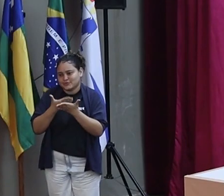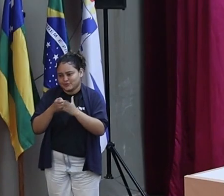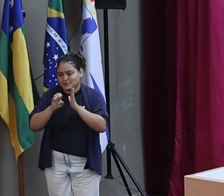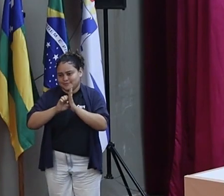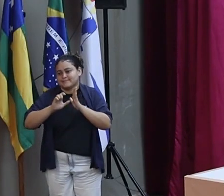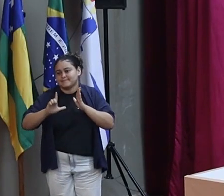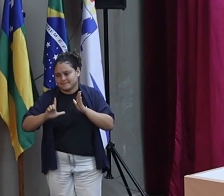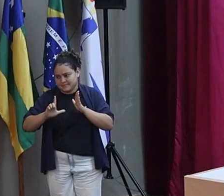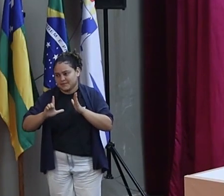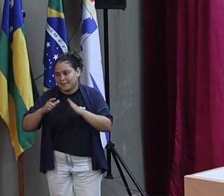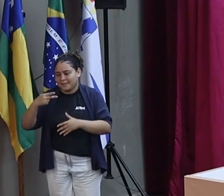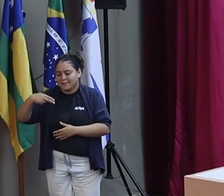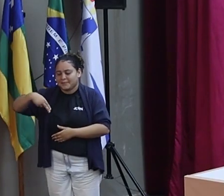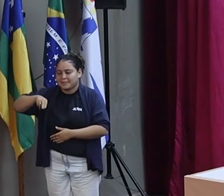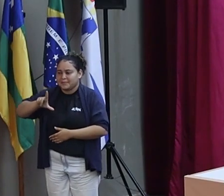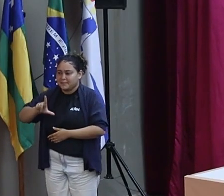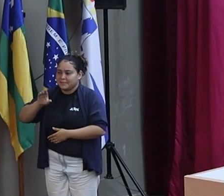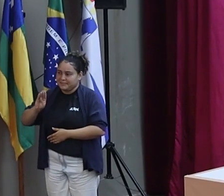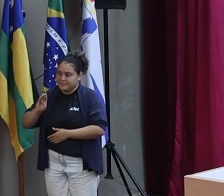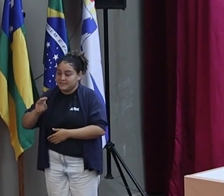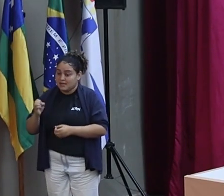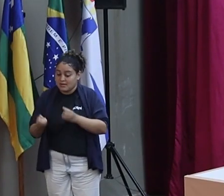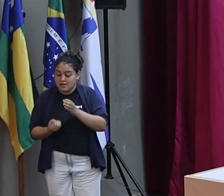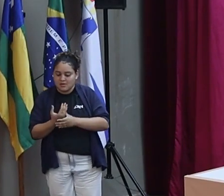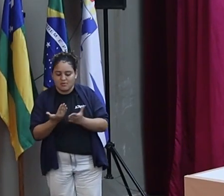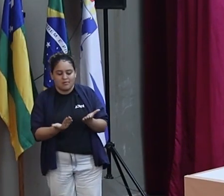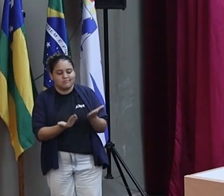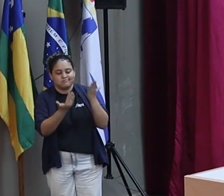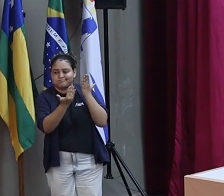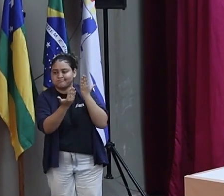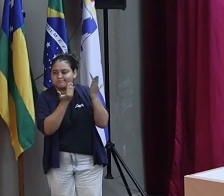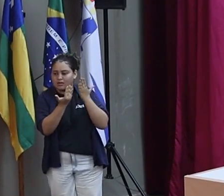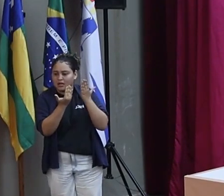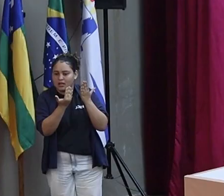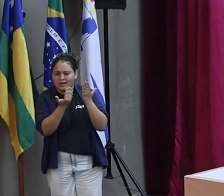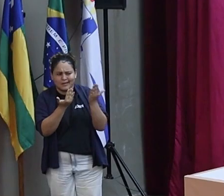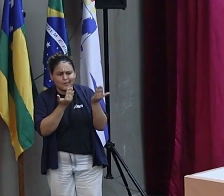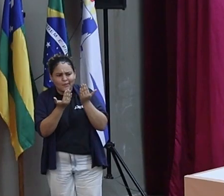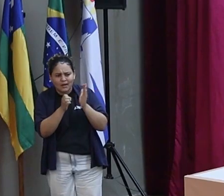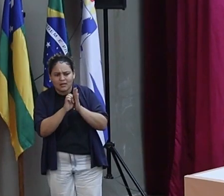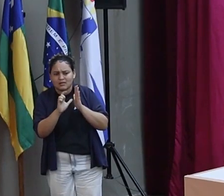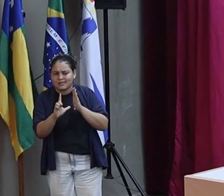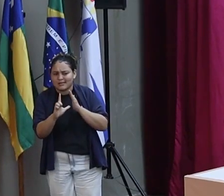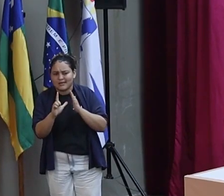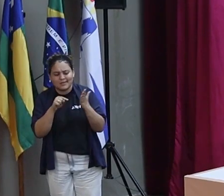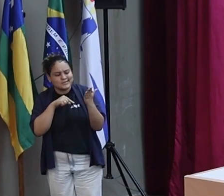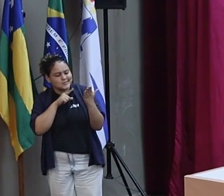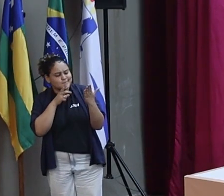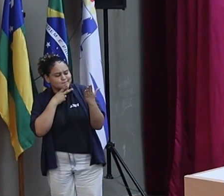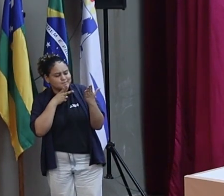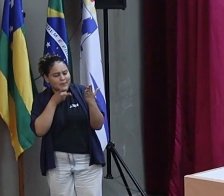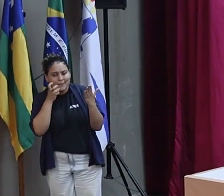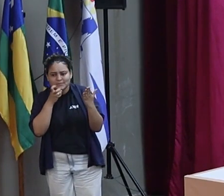editais do PNLD até então, e construímos um quadro comparativo desses editais, percebendo em que momento ali a